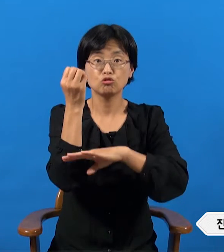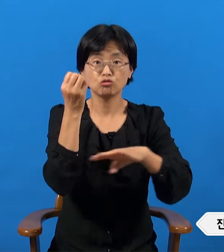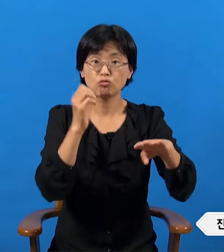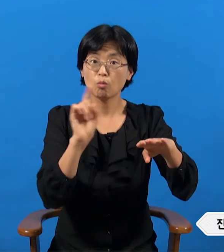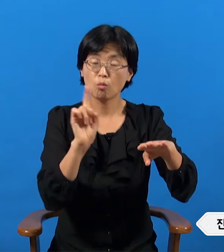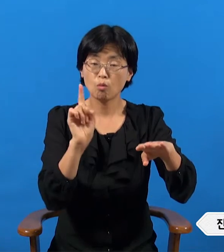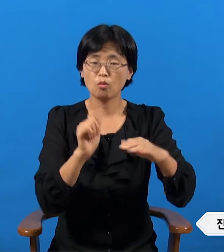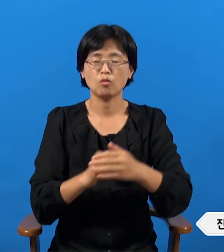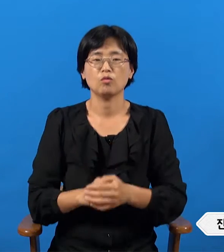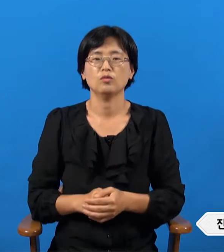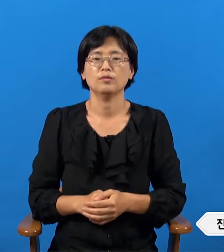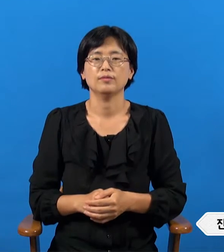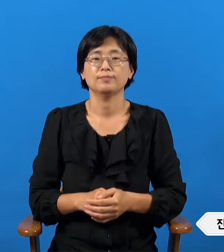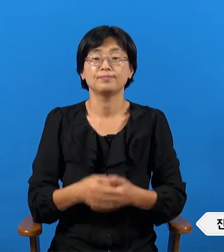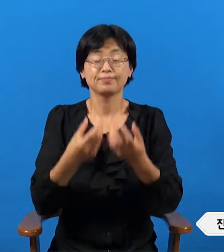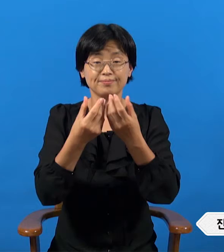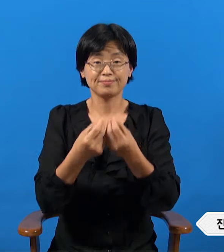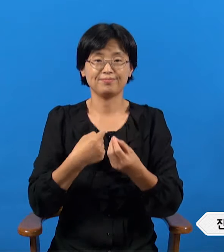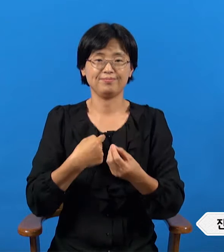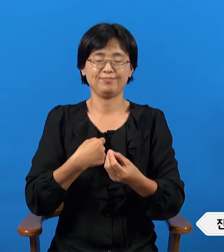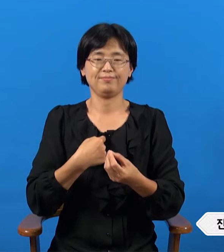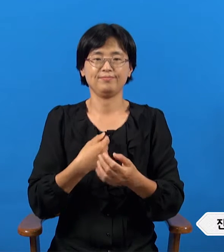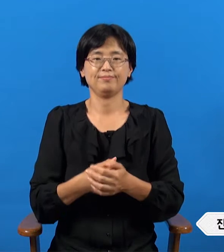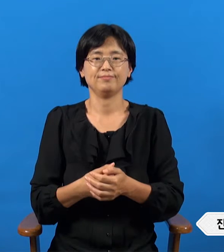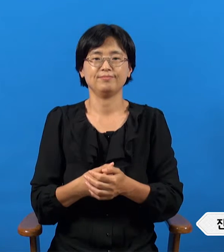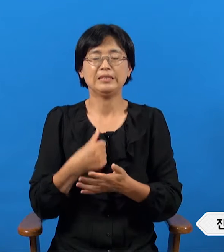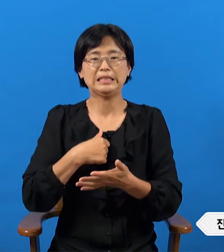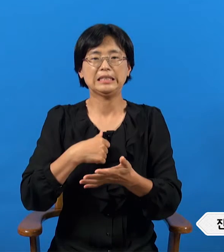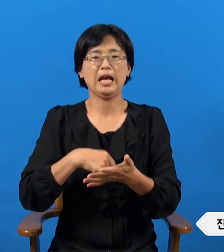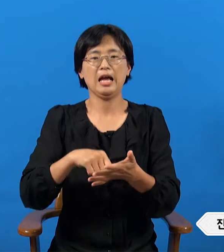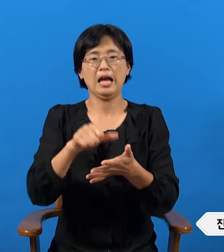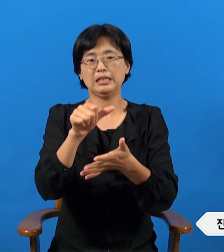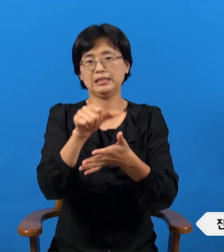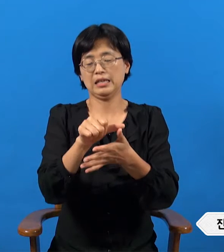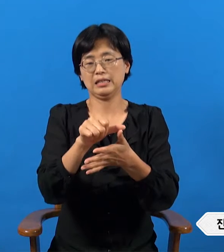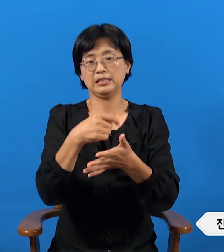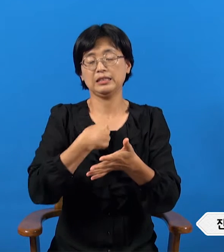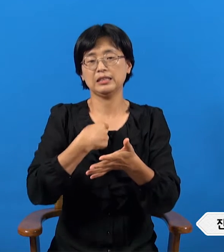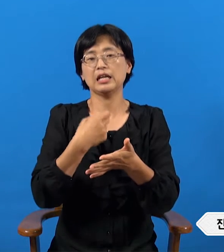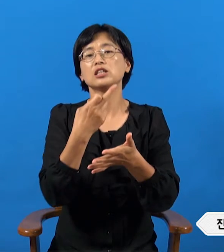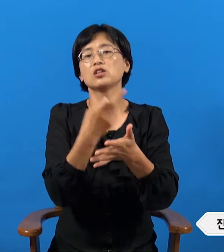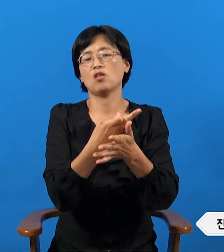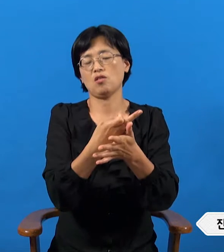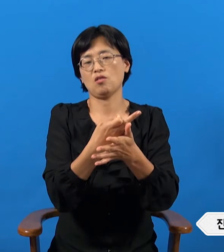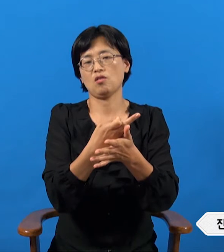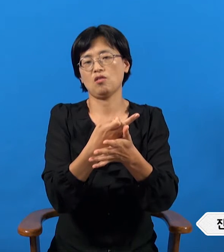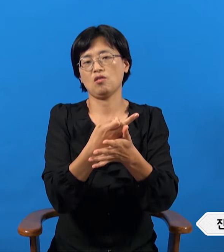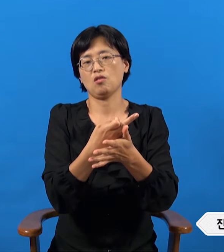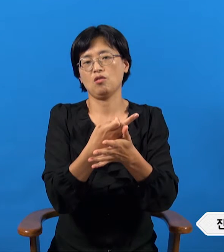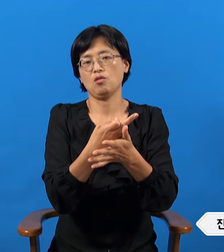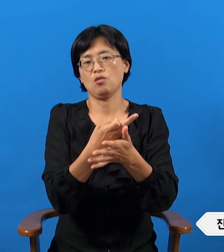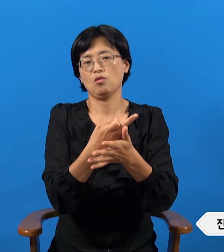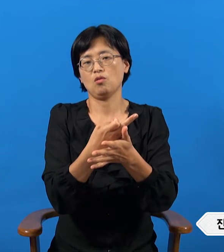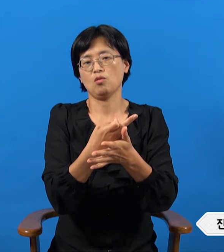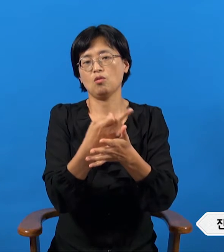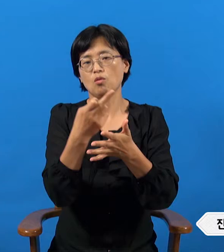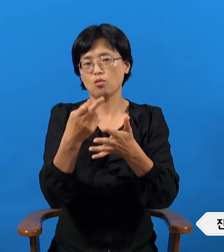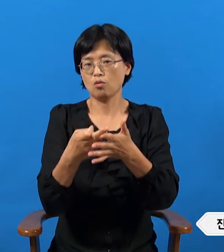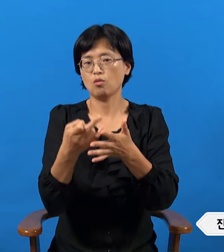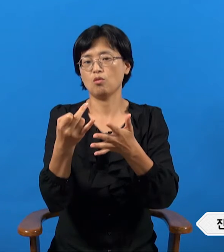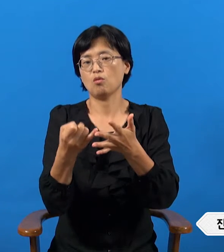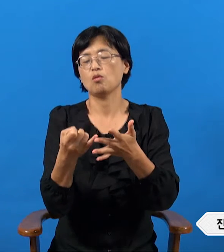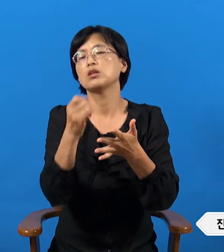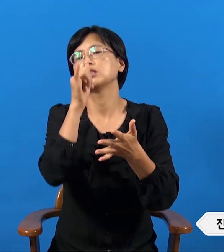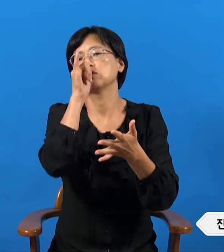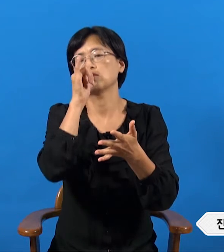기준은 무엇인가? 저희 집에 제가 장남입니다. 그리고 제 남동생과